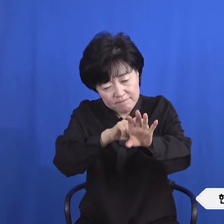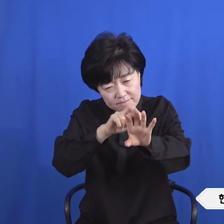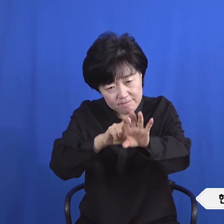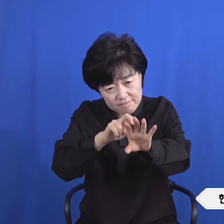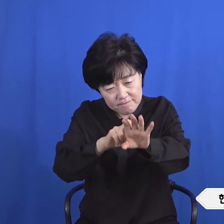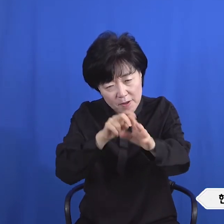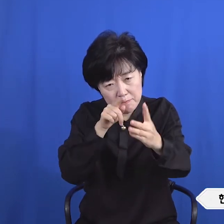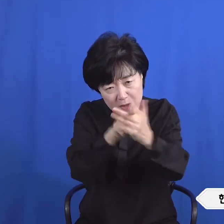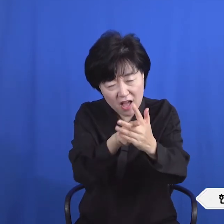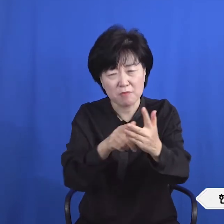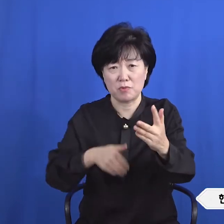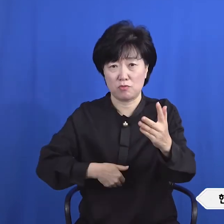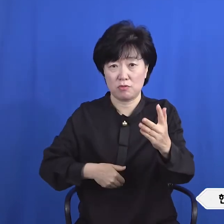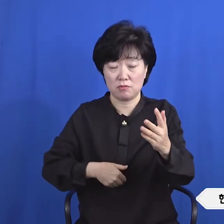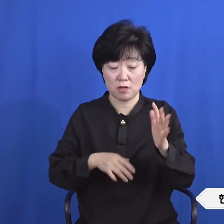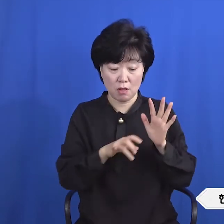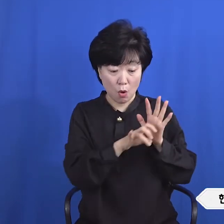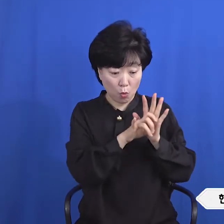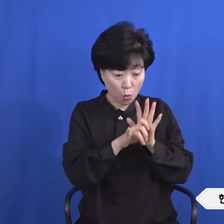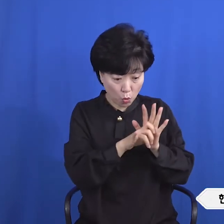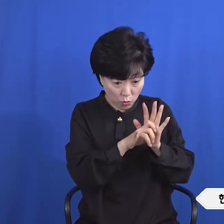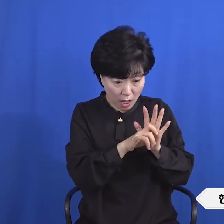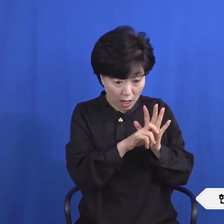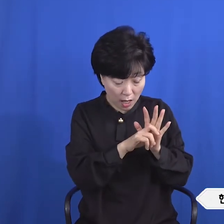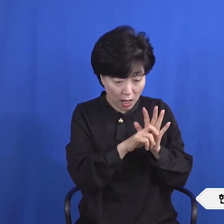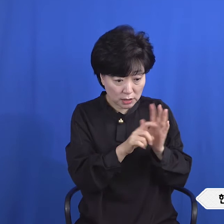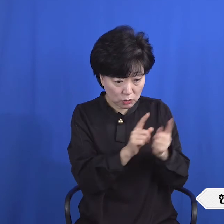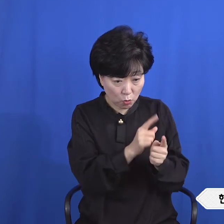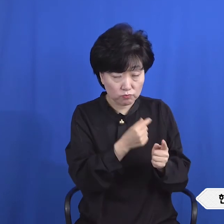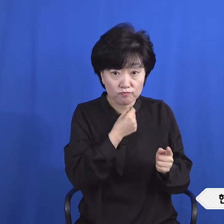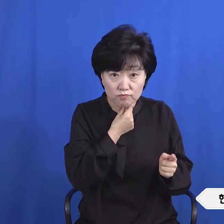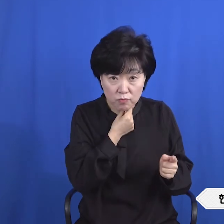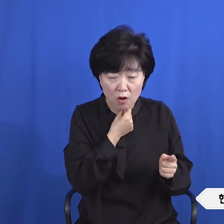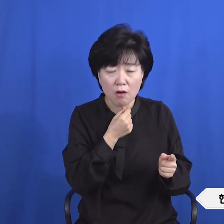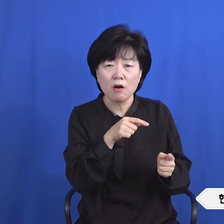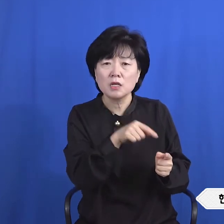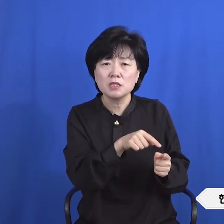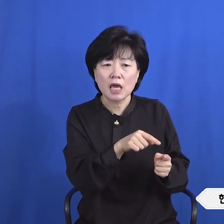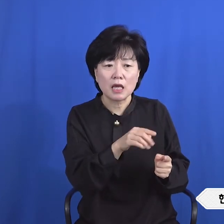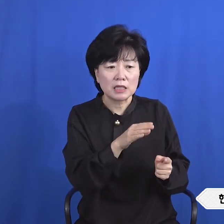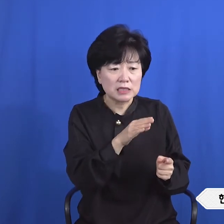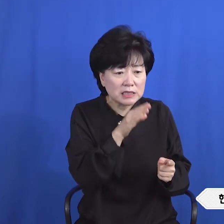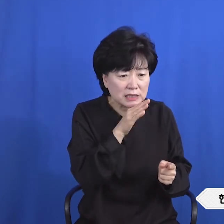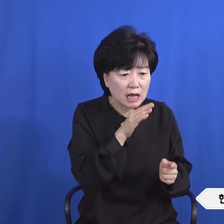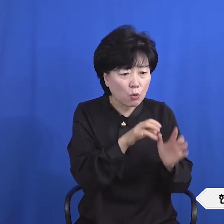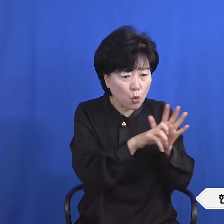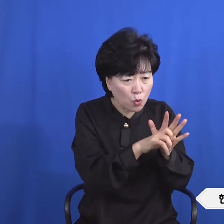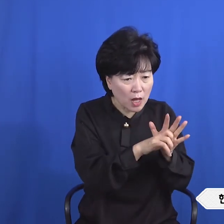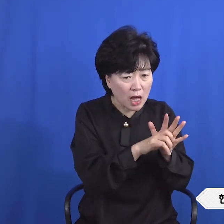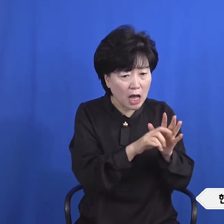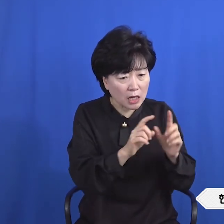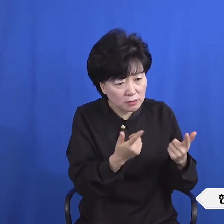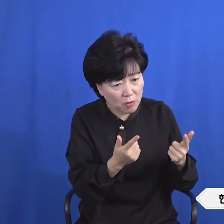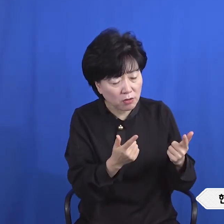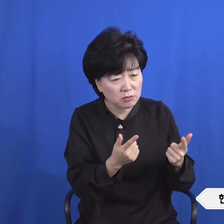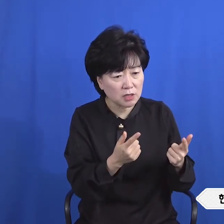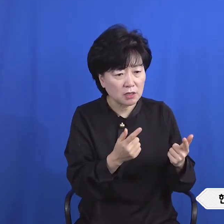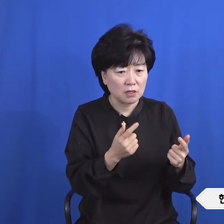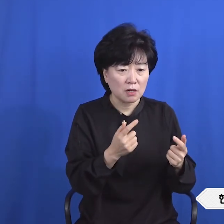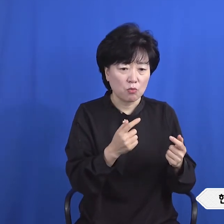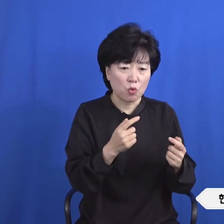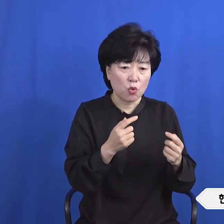코로나 바이러스를 치료하려면 이것이 양성인지 음성인지 또 무증상